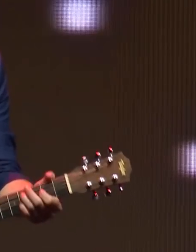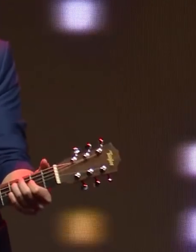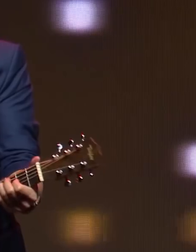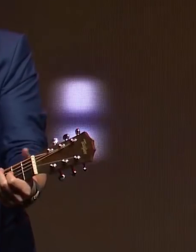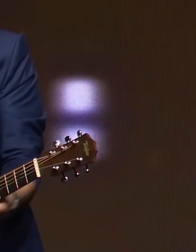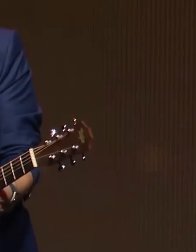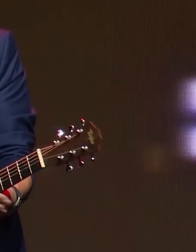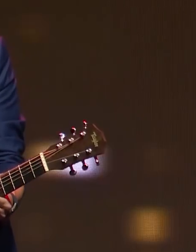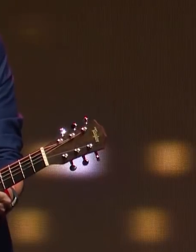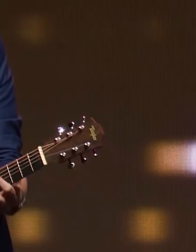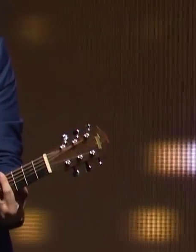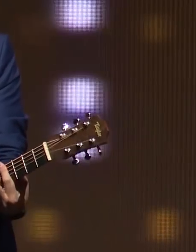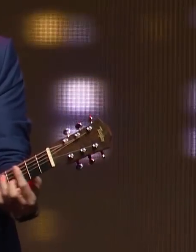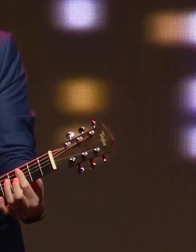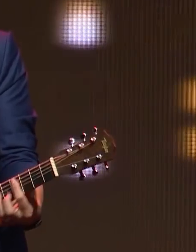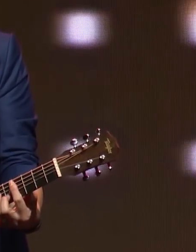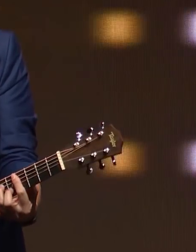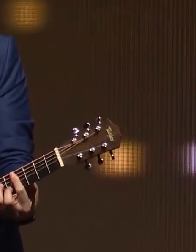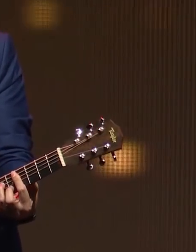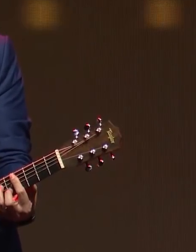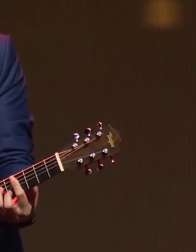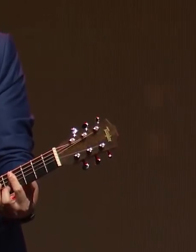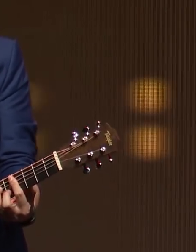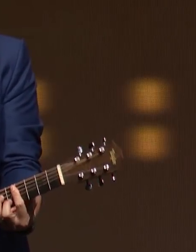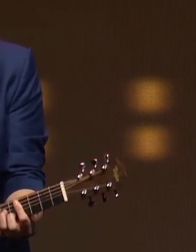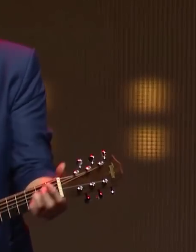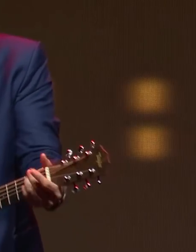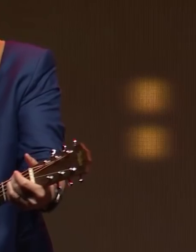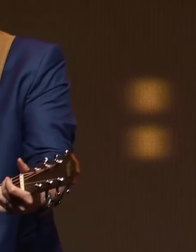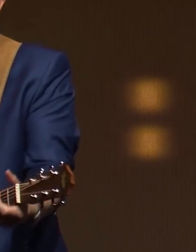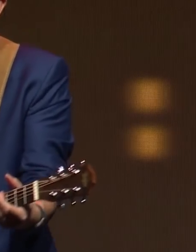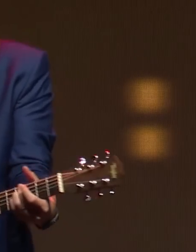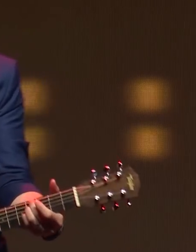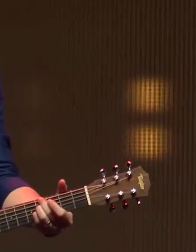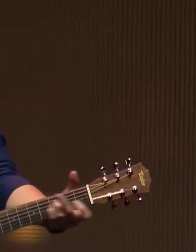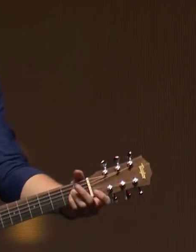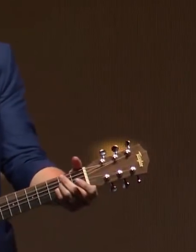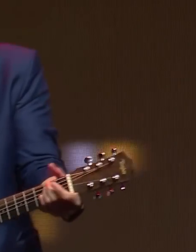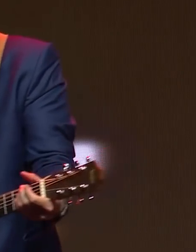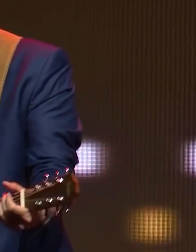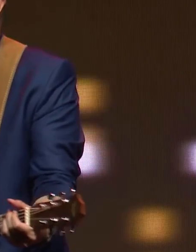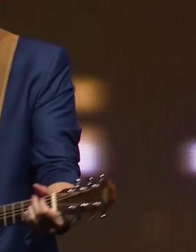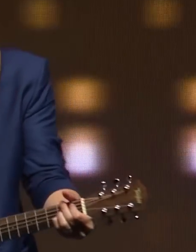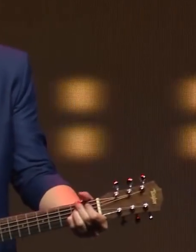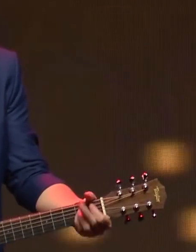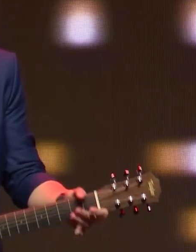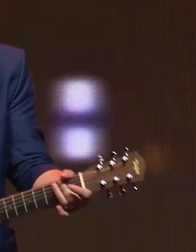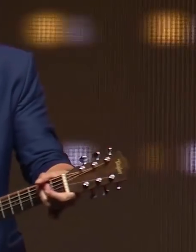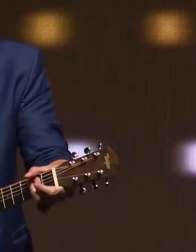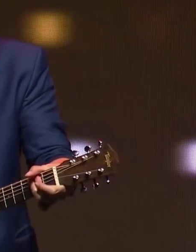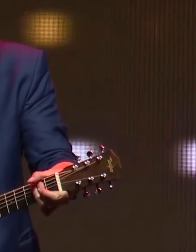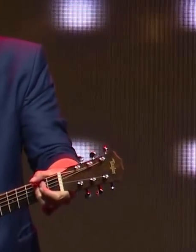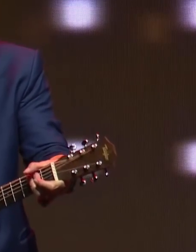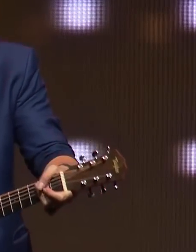mengapi-apikan diri seperti daun menari. Bangkitlah menjadi